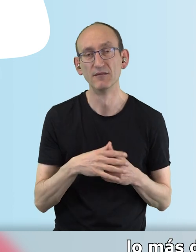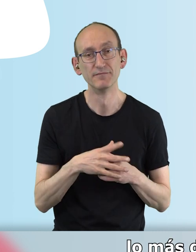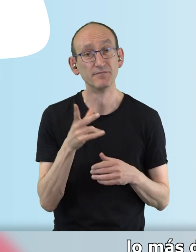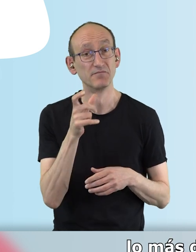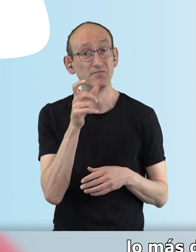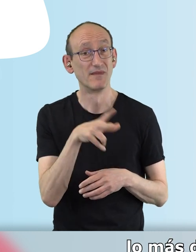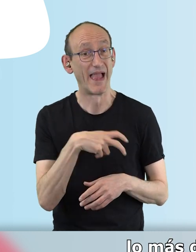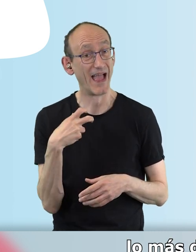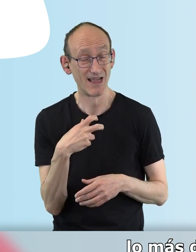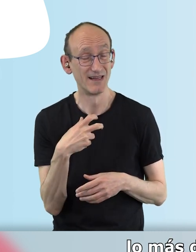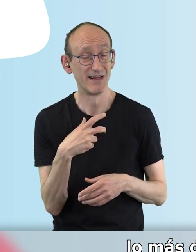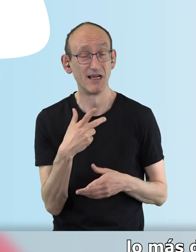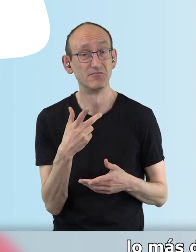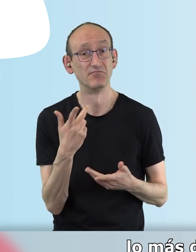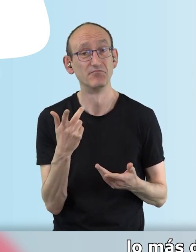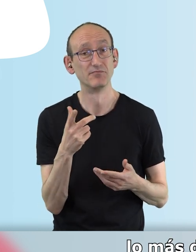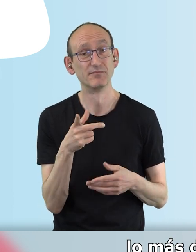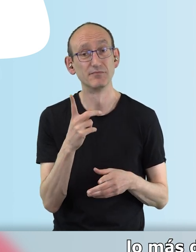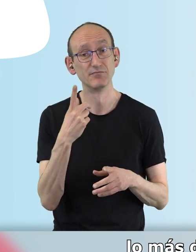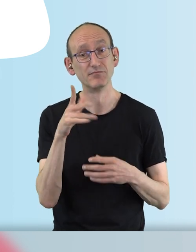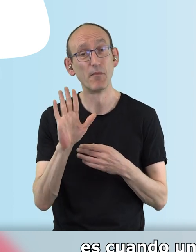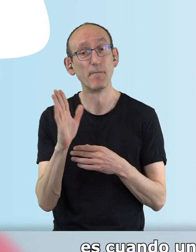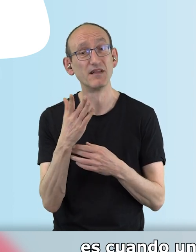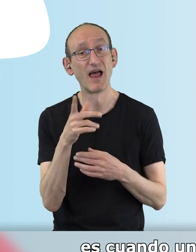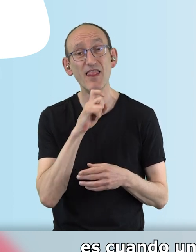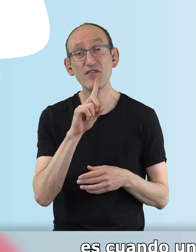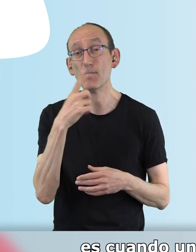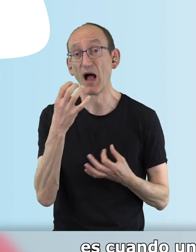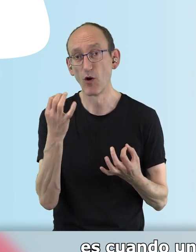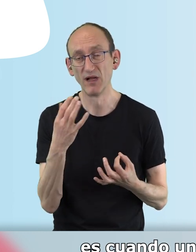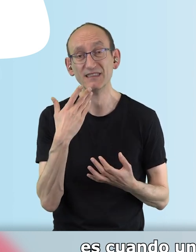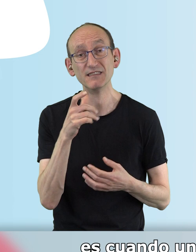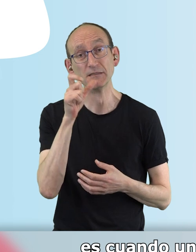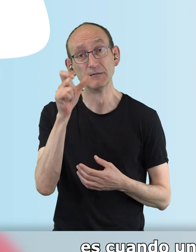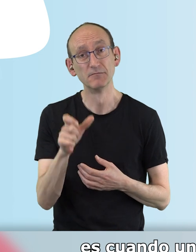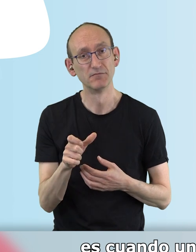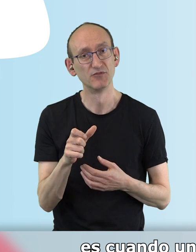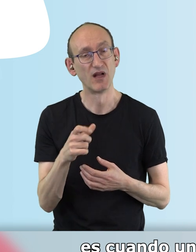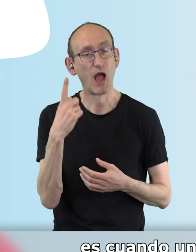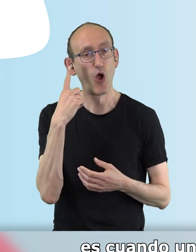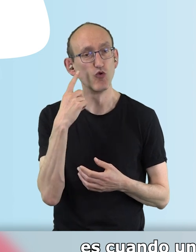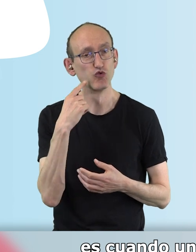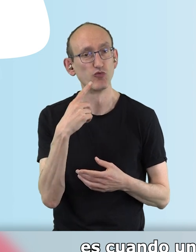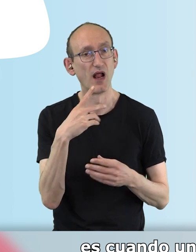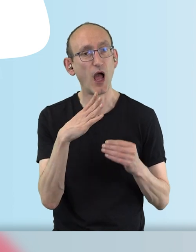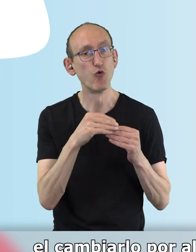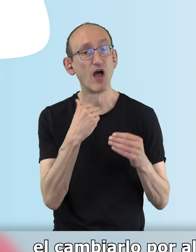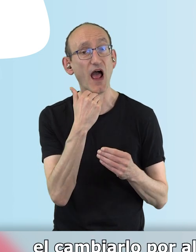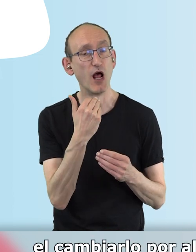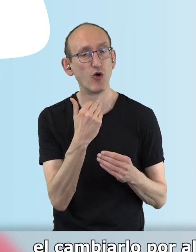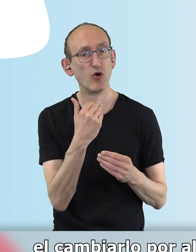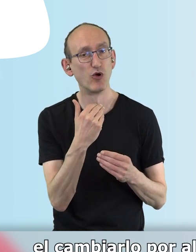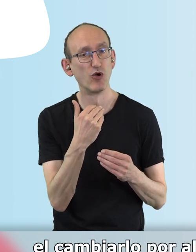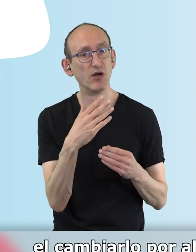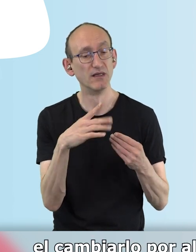general lo más difícil que se nos puede presentar es cuando una persona está acostumbrada a utilizar algo,